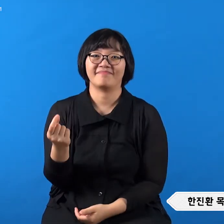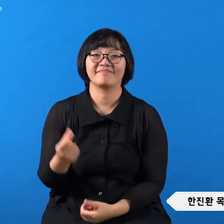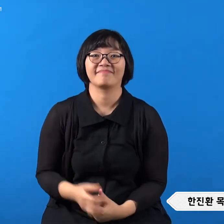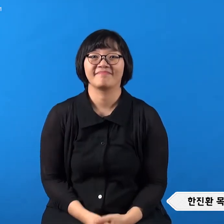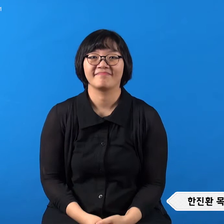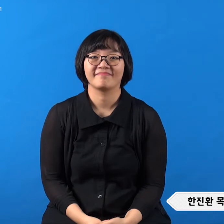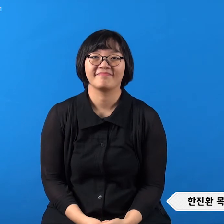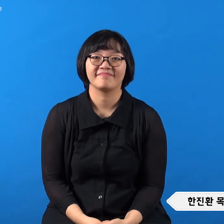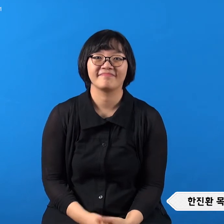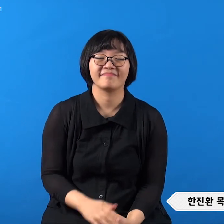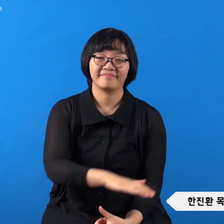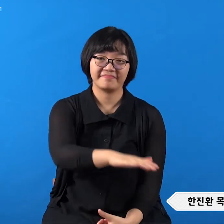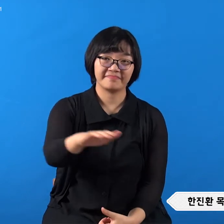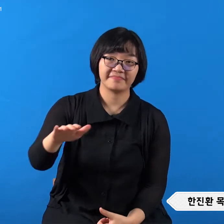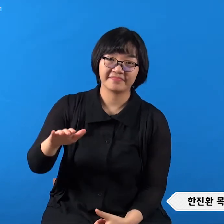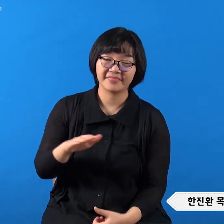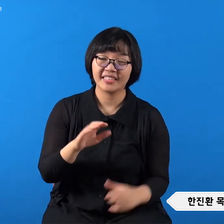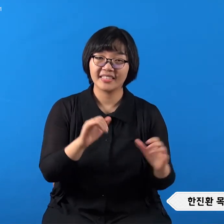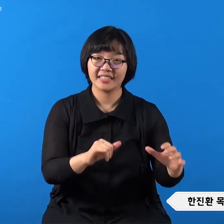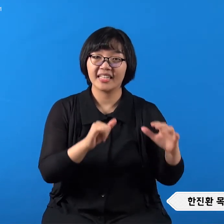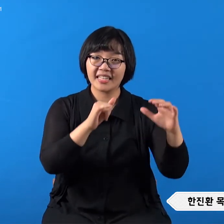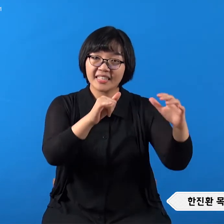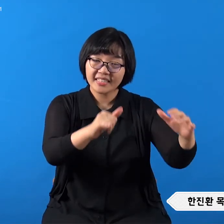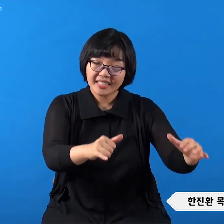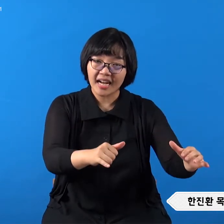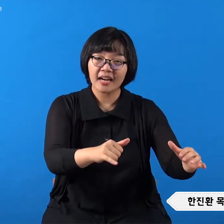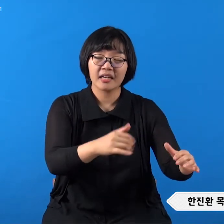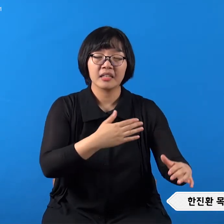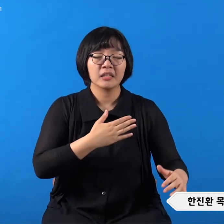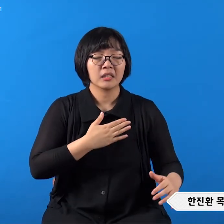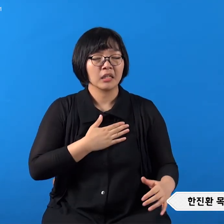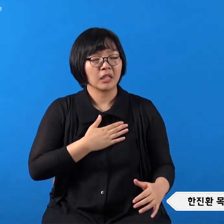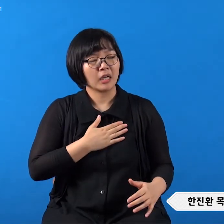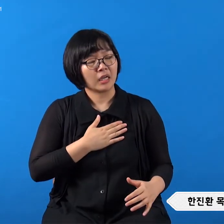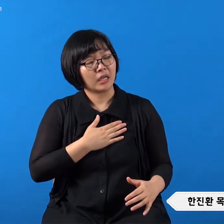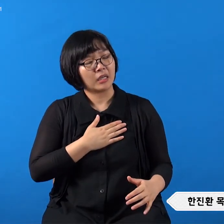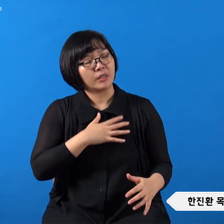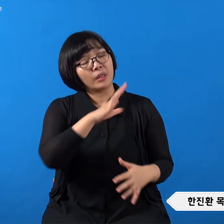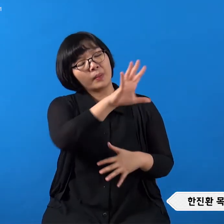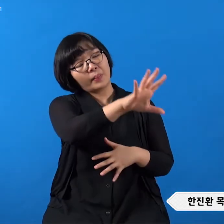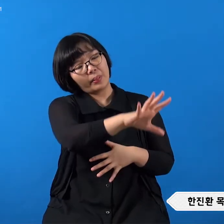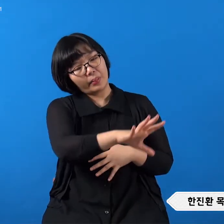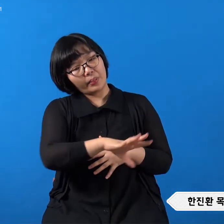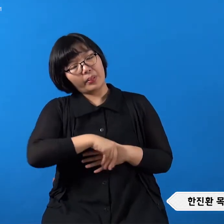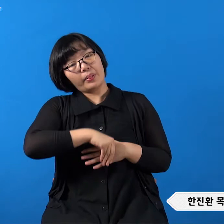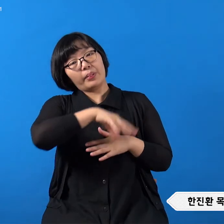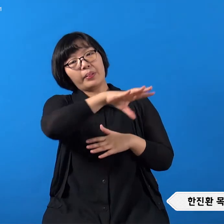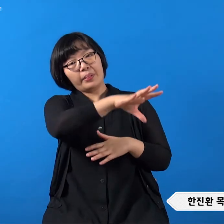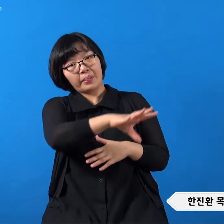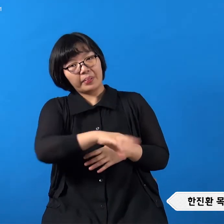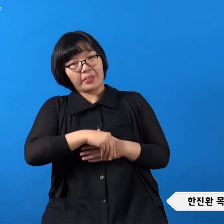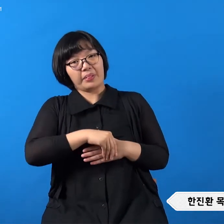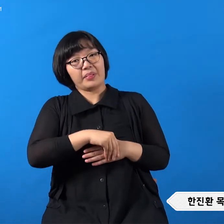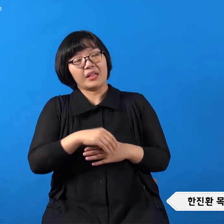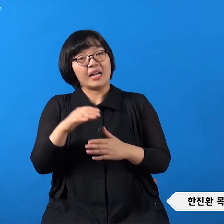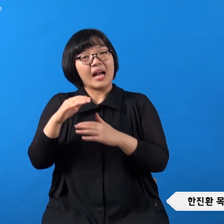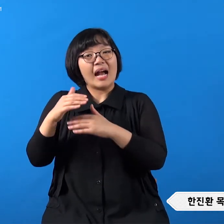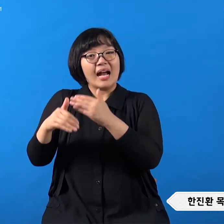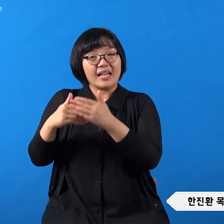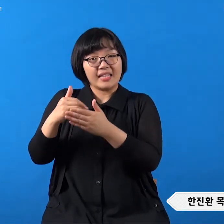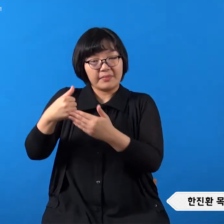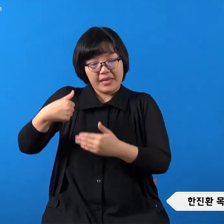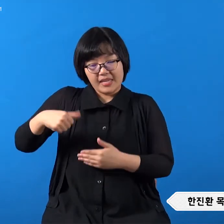여러분, 세상 우상이 나도 모르는 사이에 내 속에 스며들어서 그래서 아들의 기쁨과